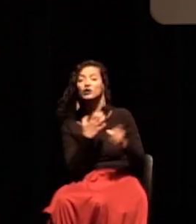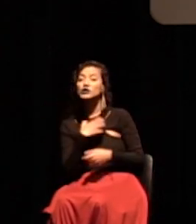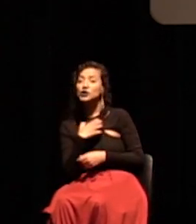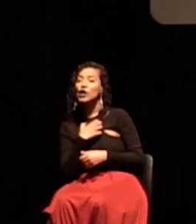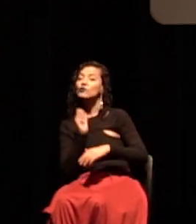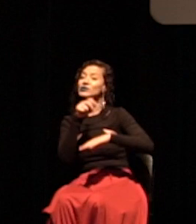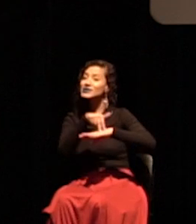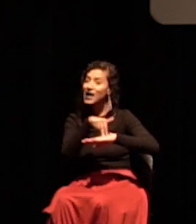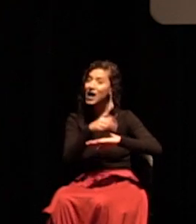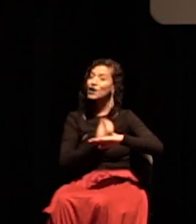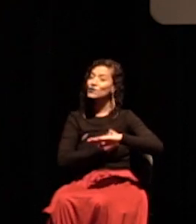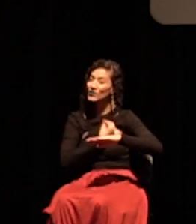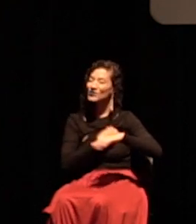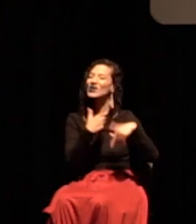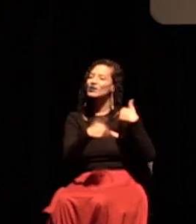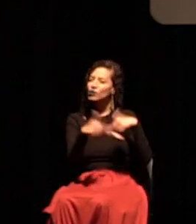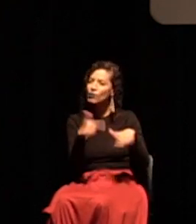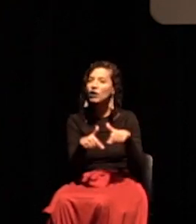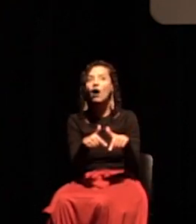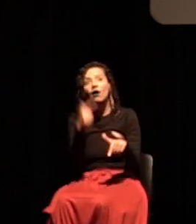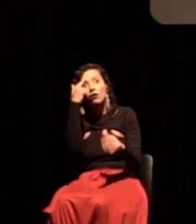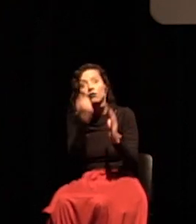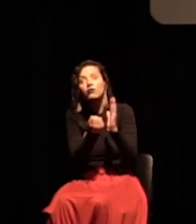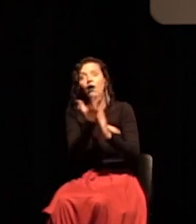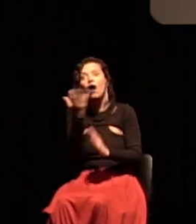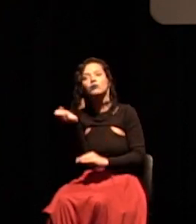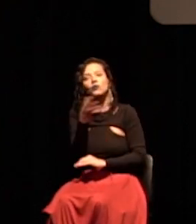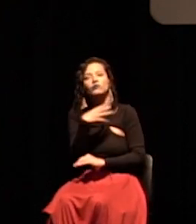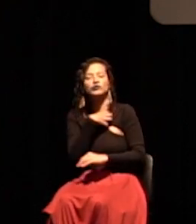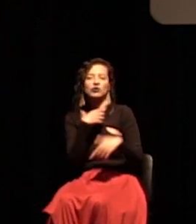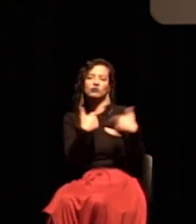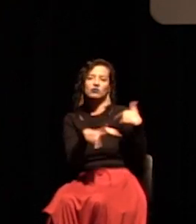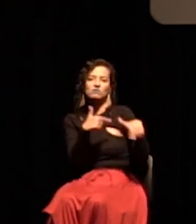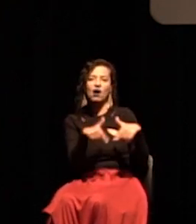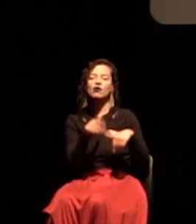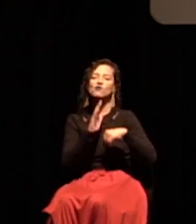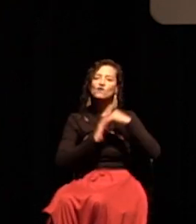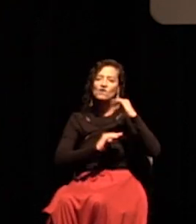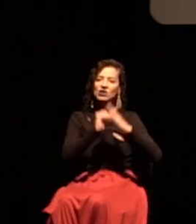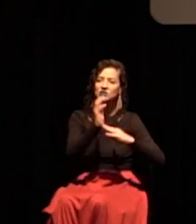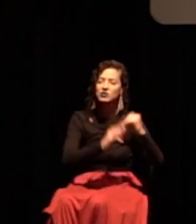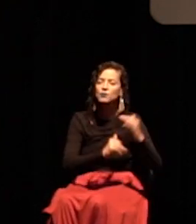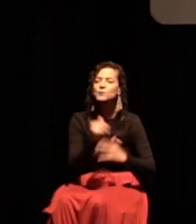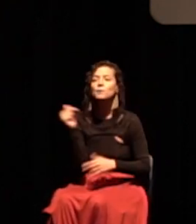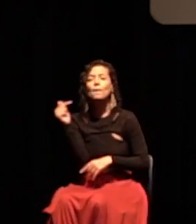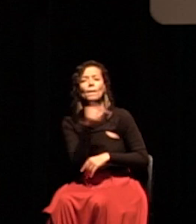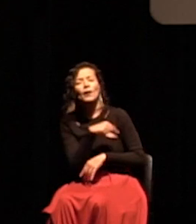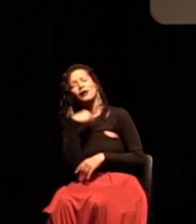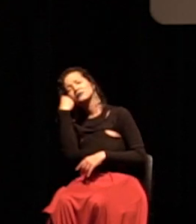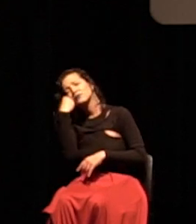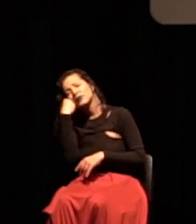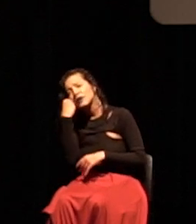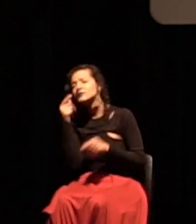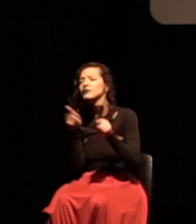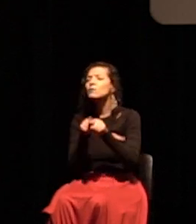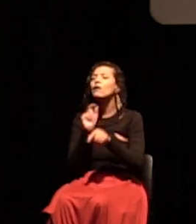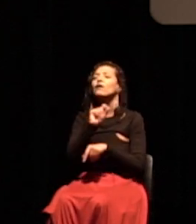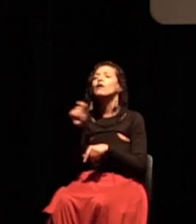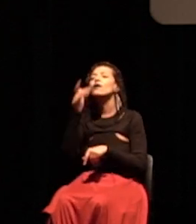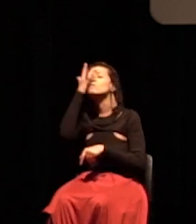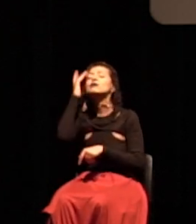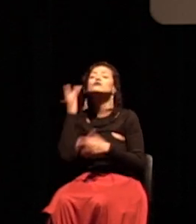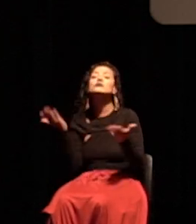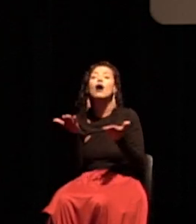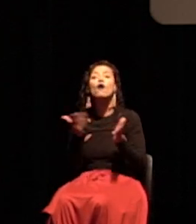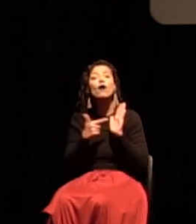de reinventar o trabalho que há para fazer. Foi muito bonita essa experiência. Estamos hoje a começar essa celebração